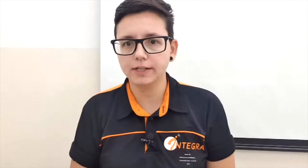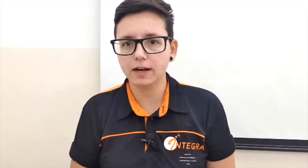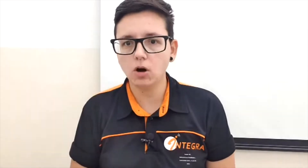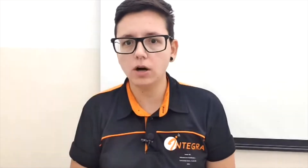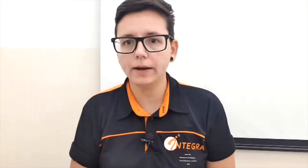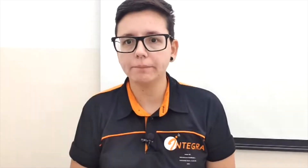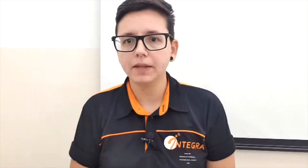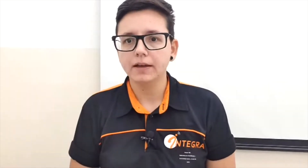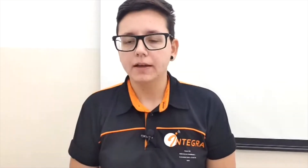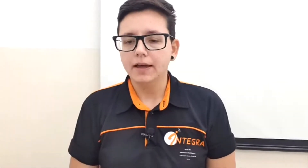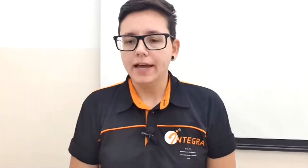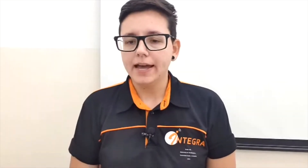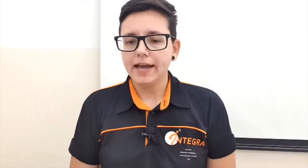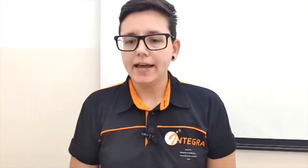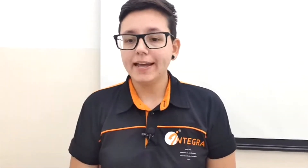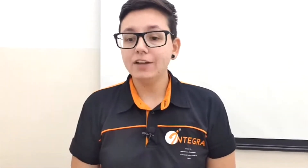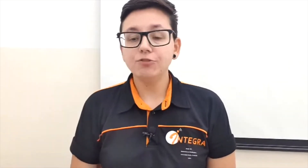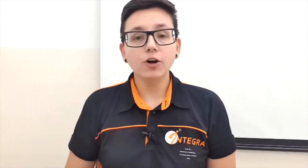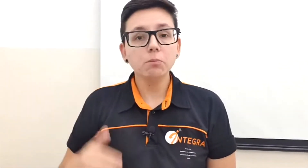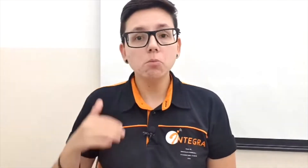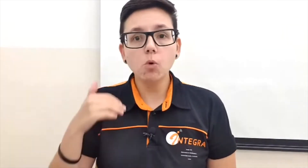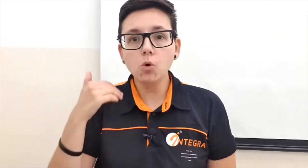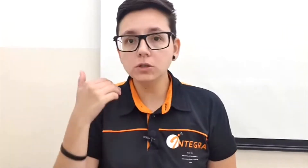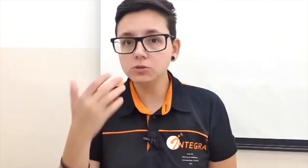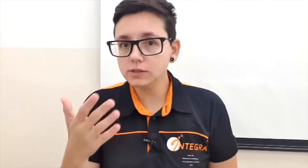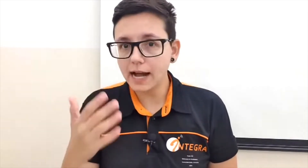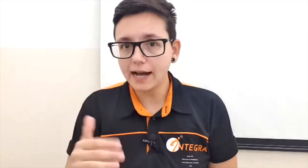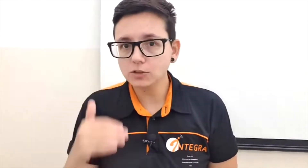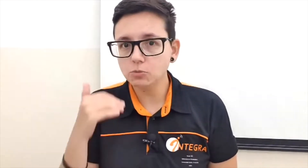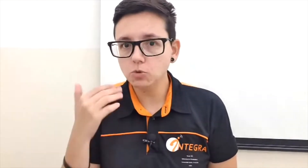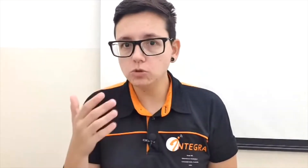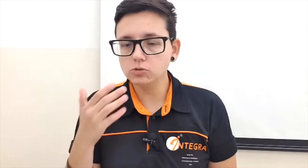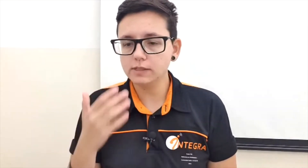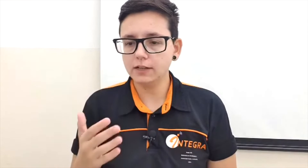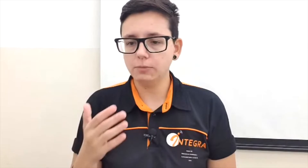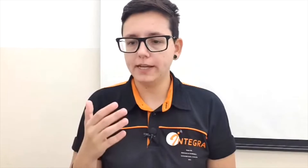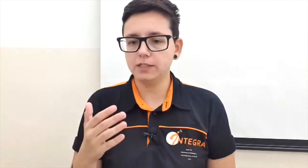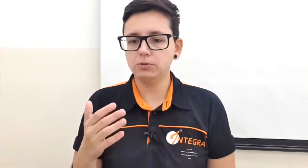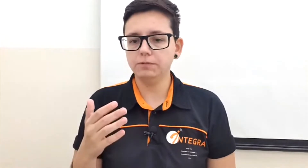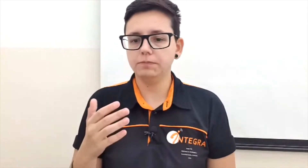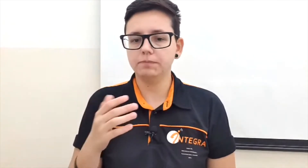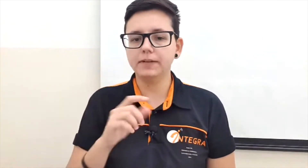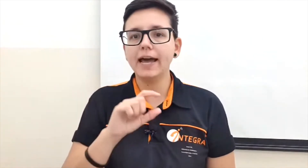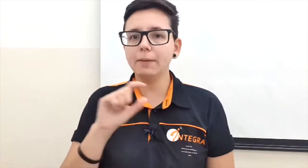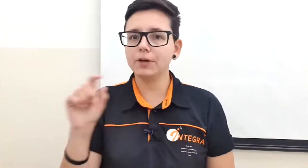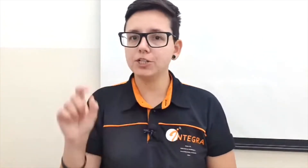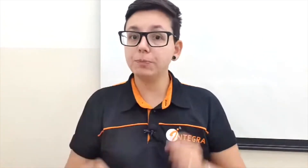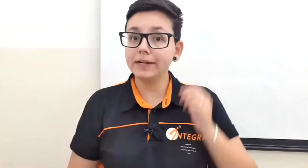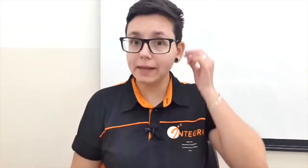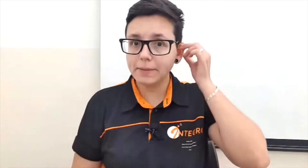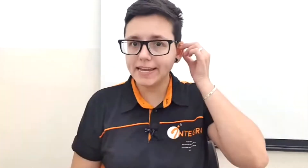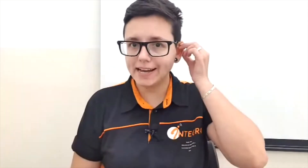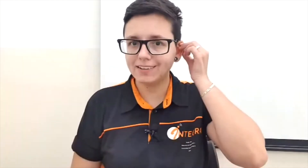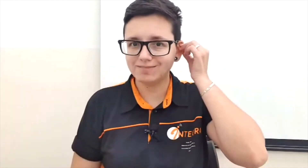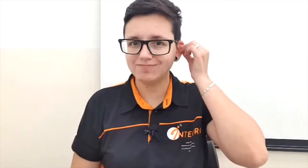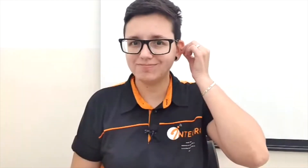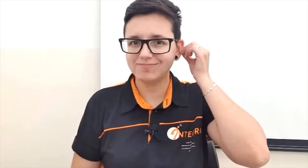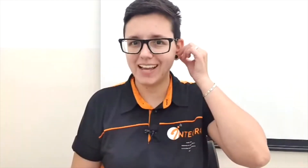dar agora, ele foi muito usado mesmo, na época de pandemia,